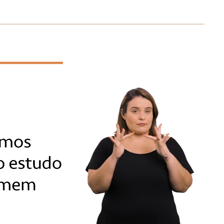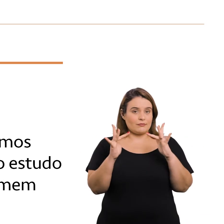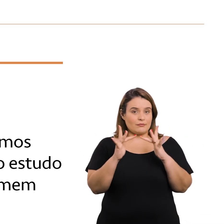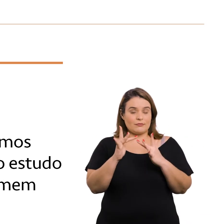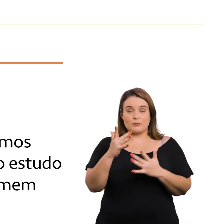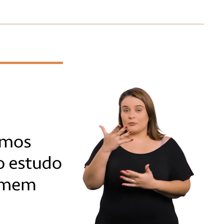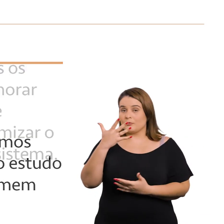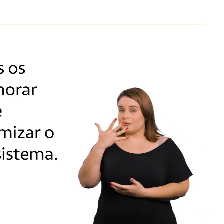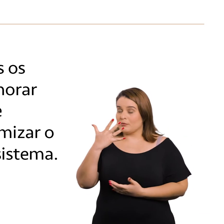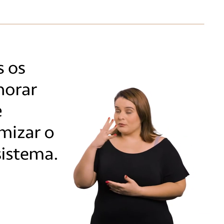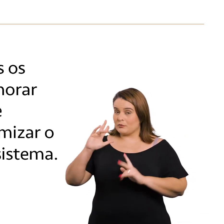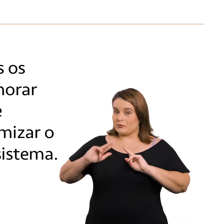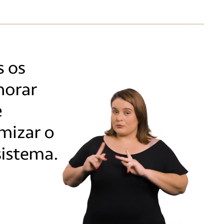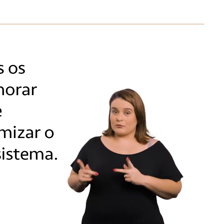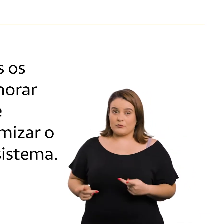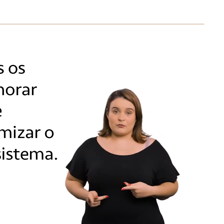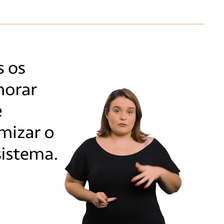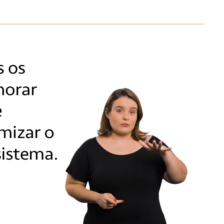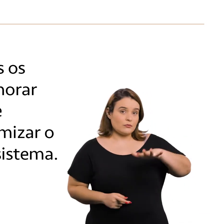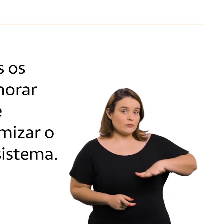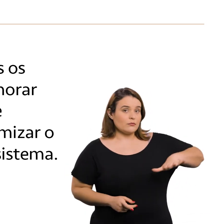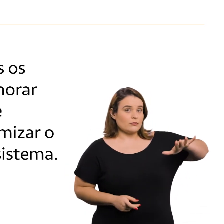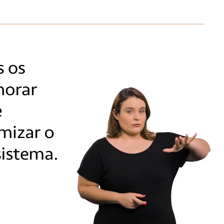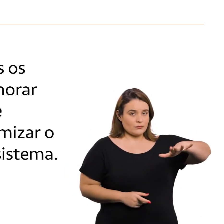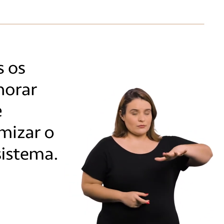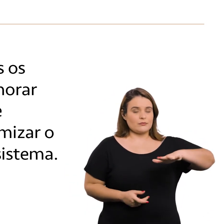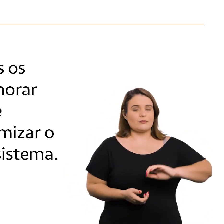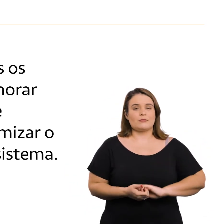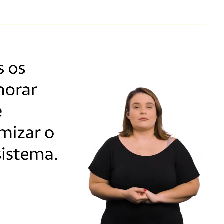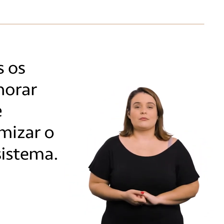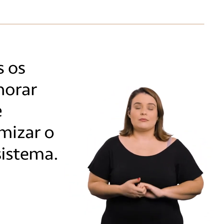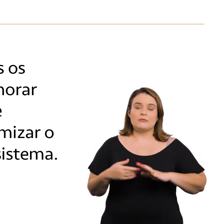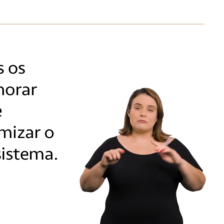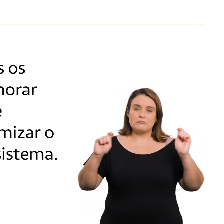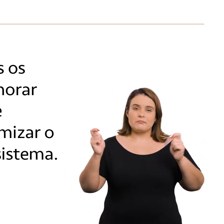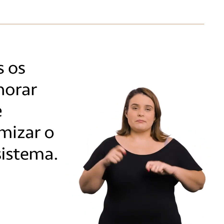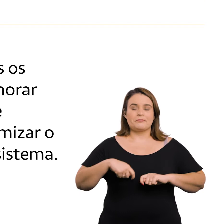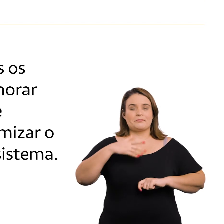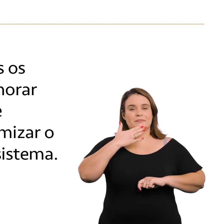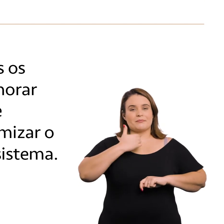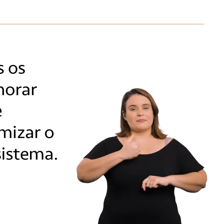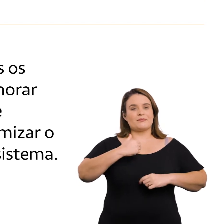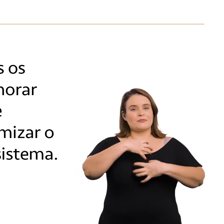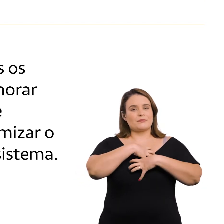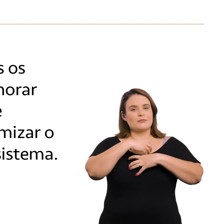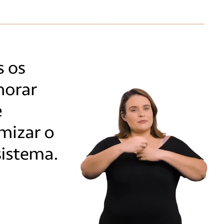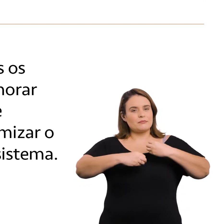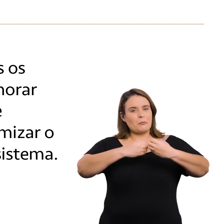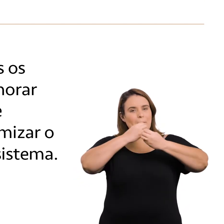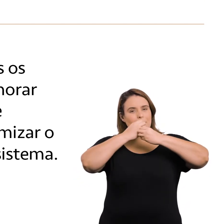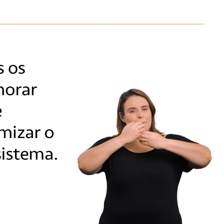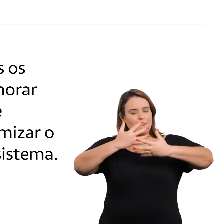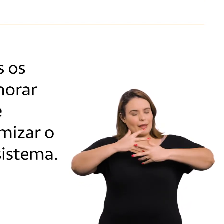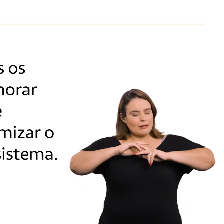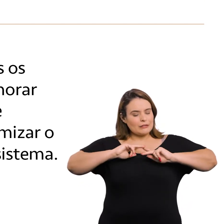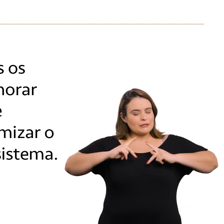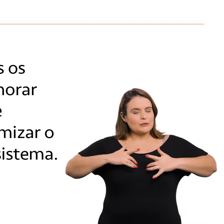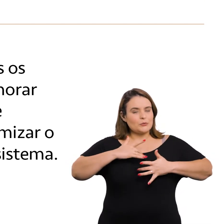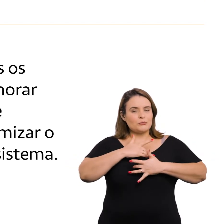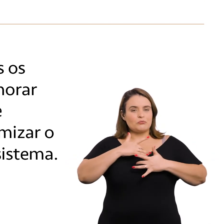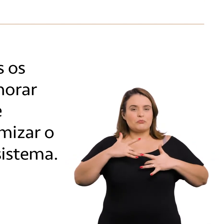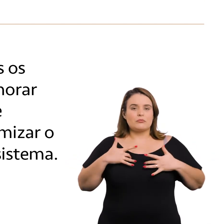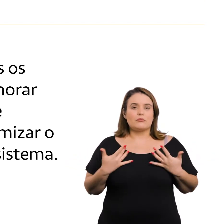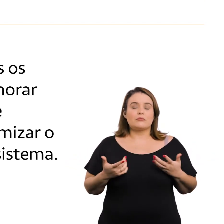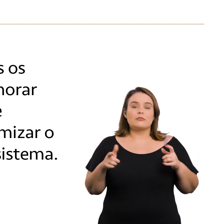homem com seu ambiente em todos os seus aspectos, a fim de melhorar as condições de bem-estar e segurança das pessoas